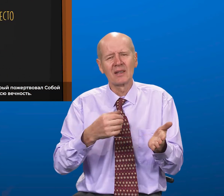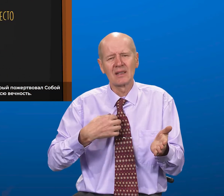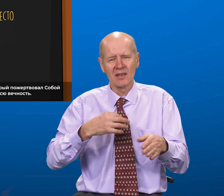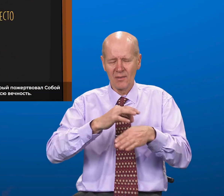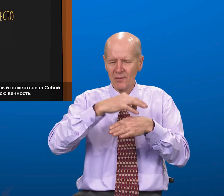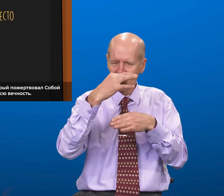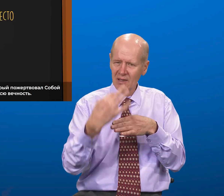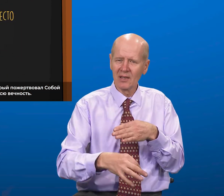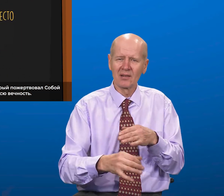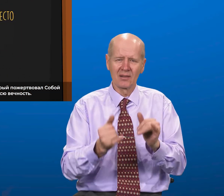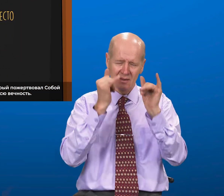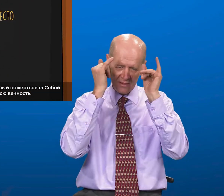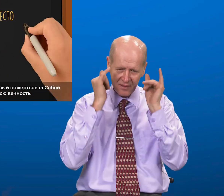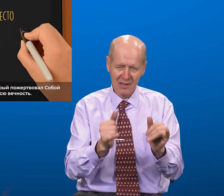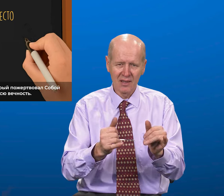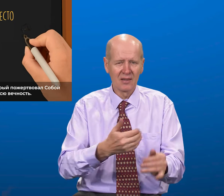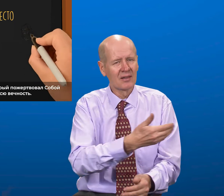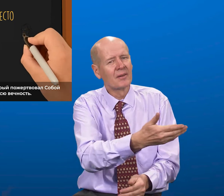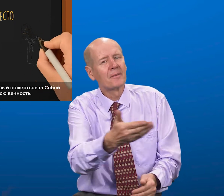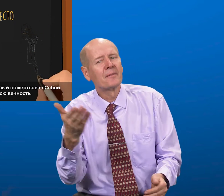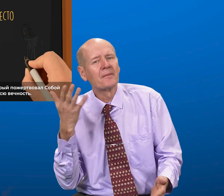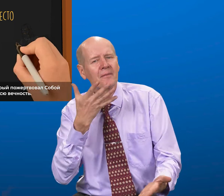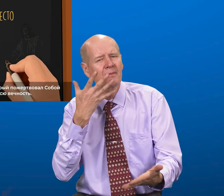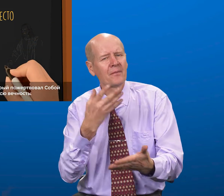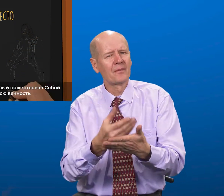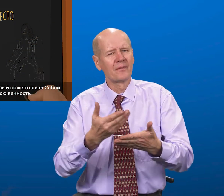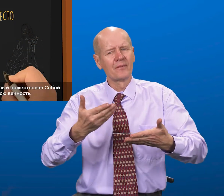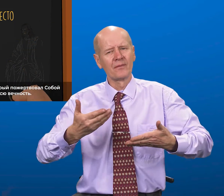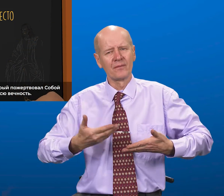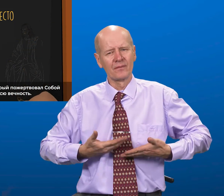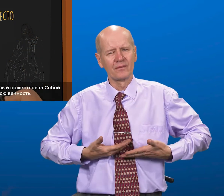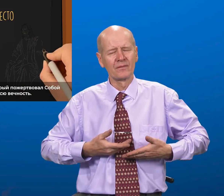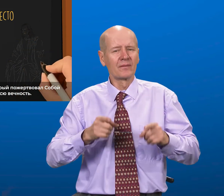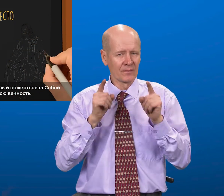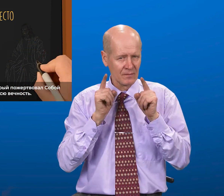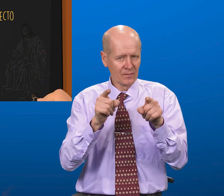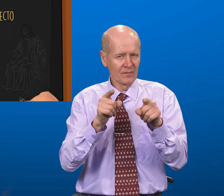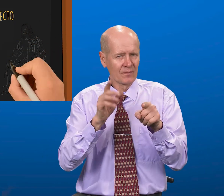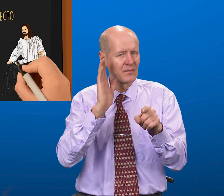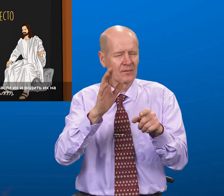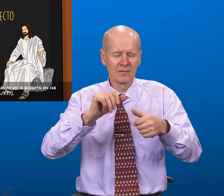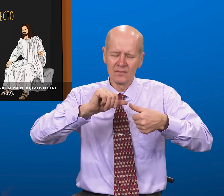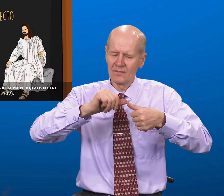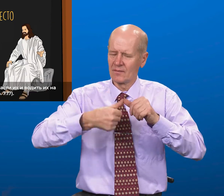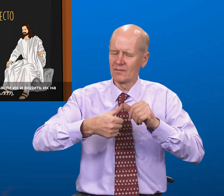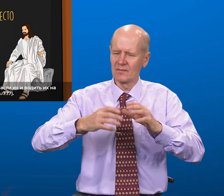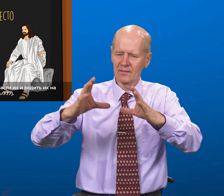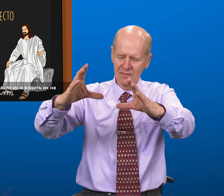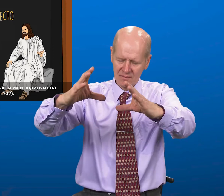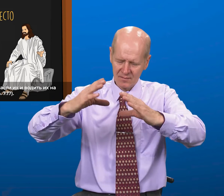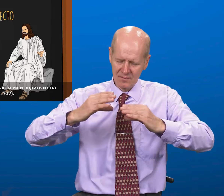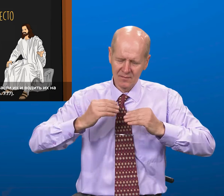учитель, который пожертвовал собой ради всех людей. Он будет с нами всю вечность, ибо